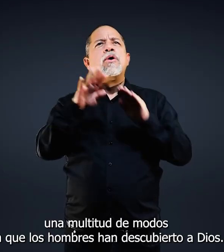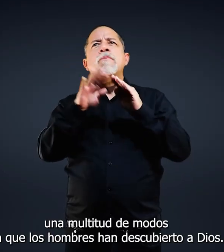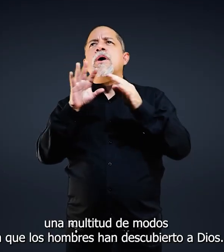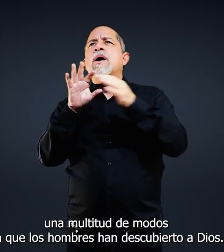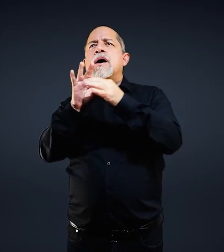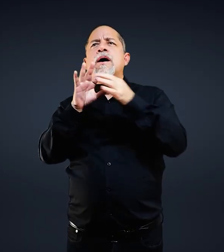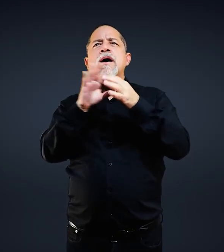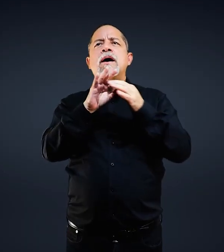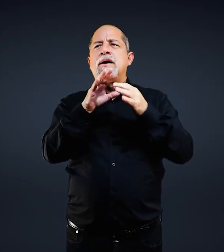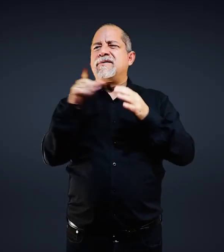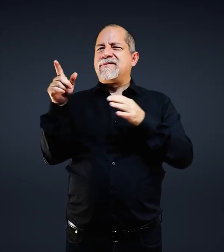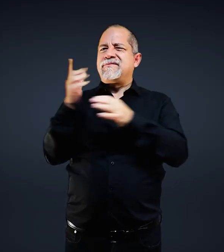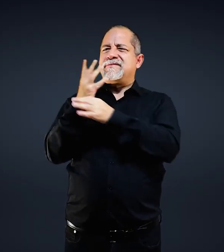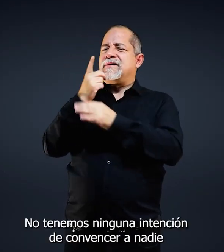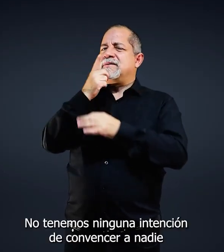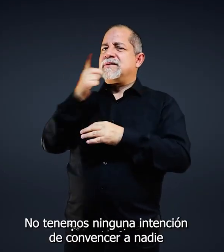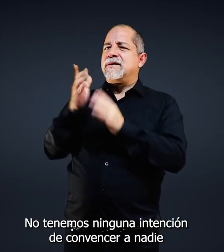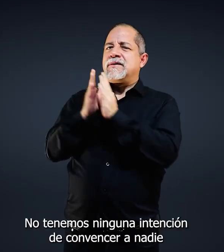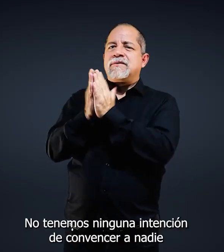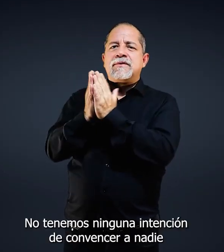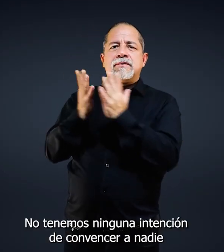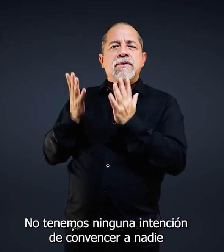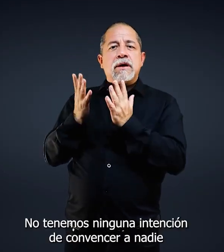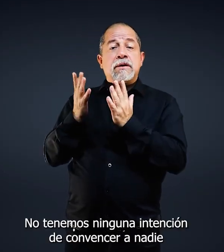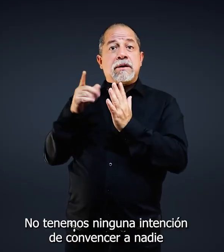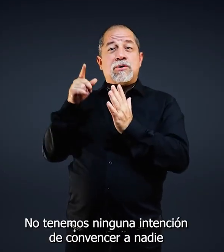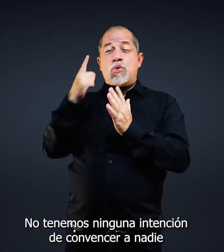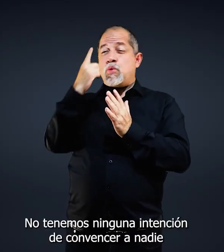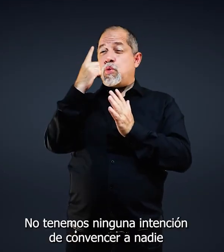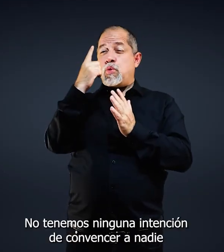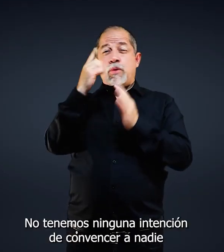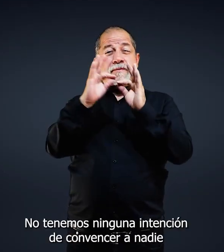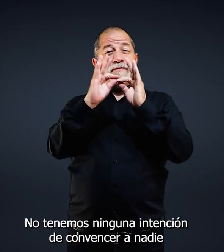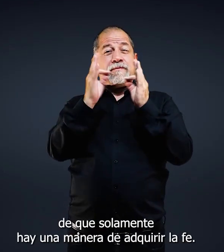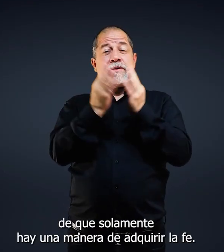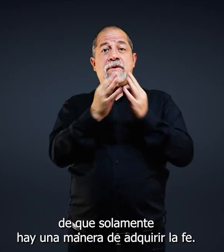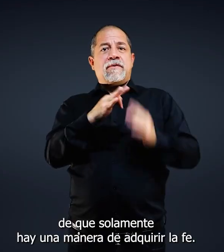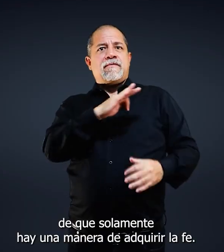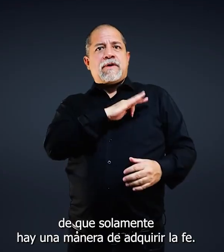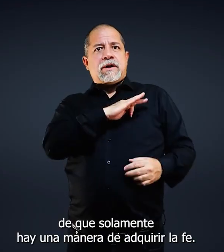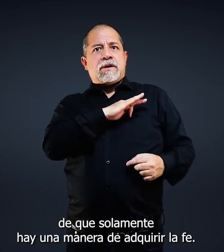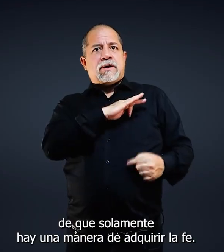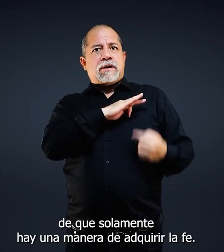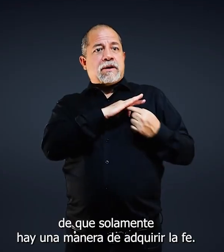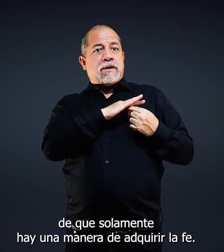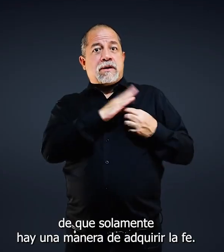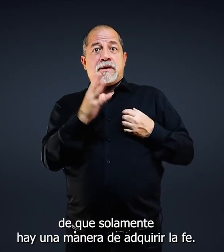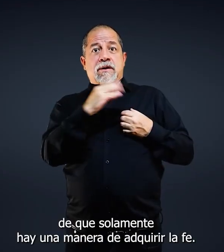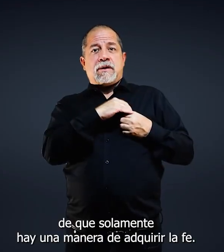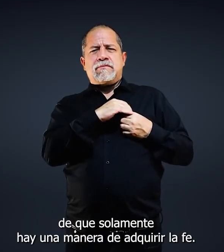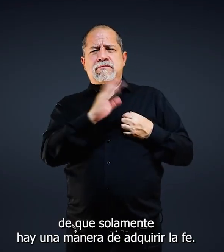Dios. No tenemos ninguna intención de convencer a nadie de que solamente hay una manera de adquirir la fe.